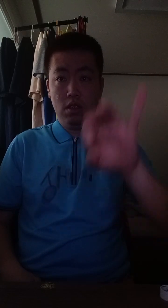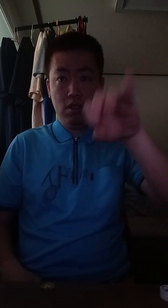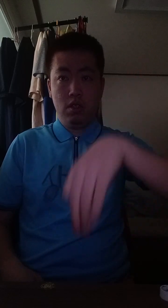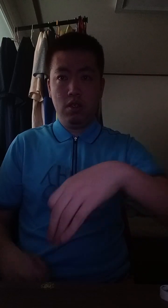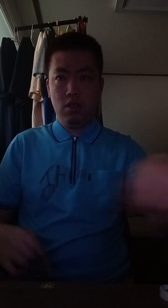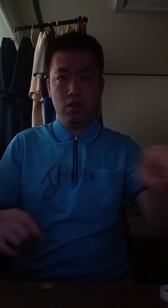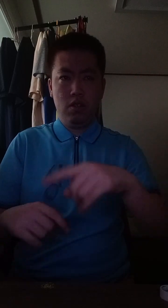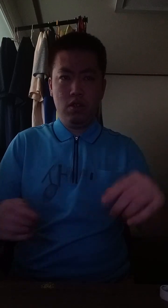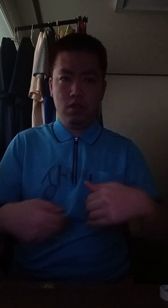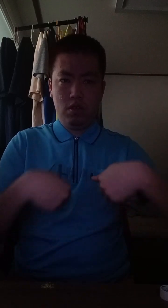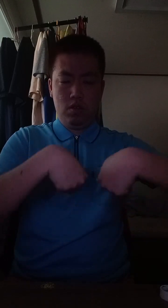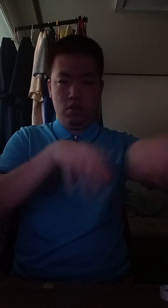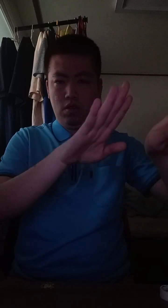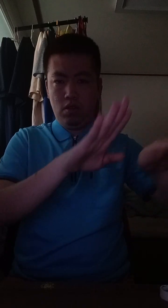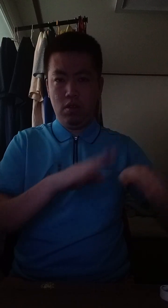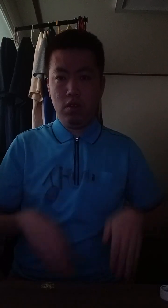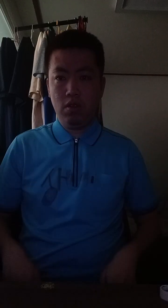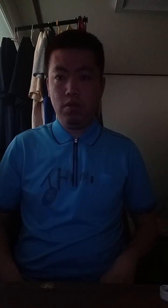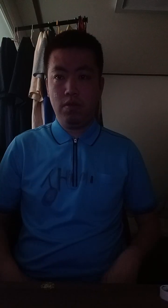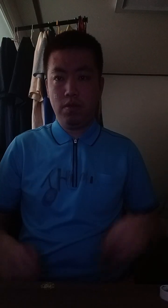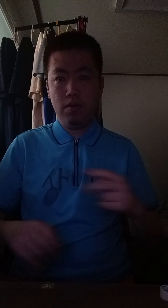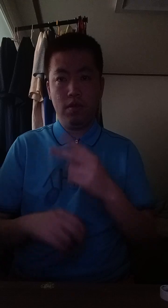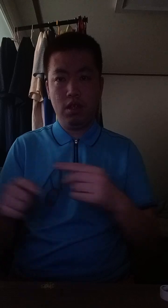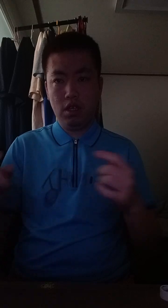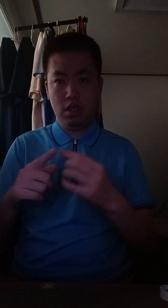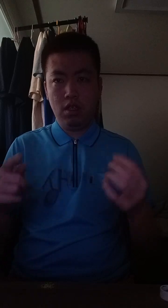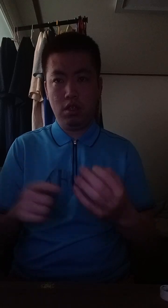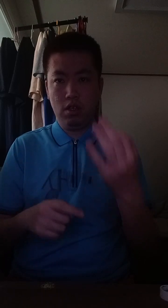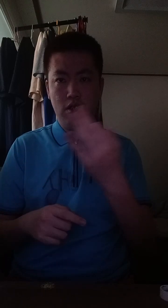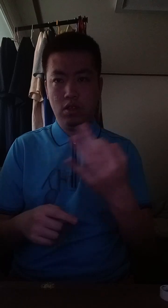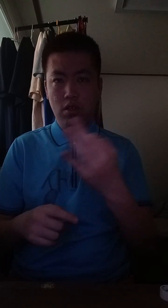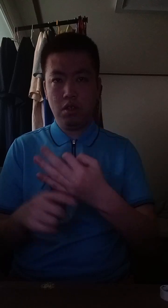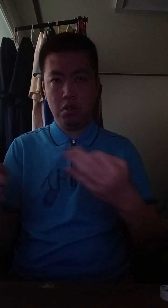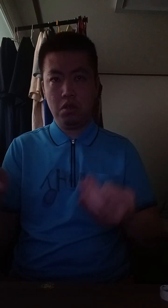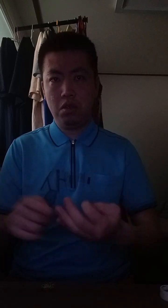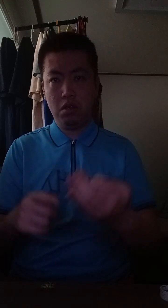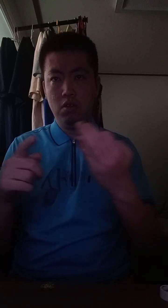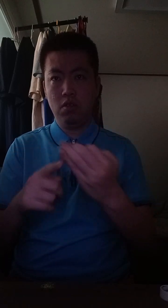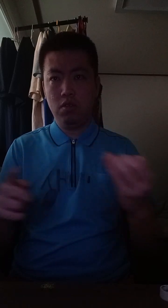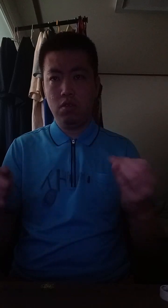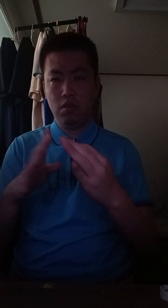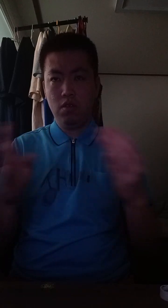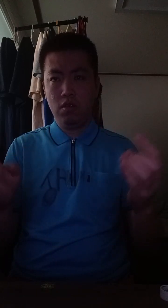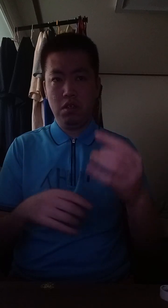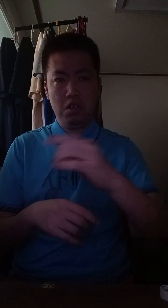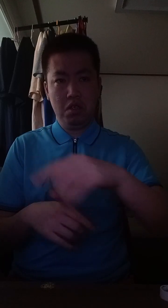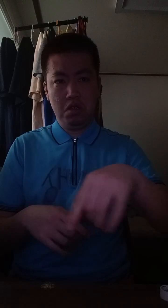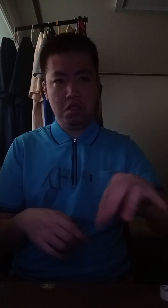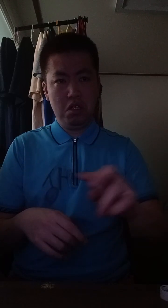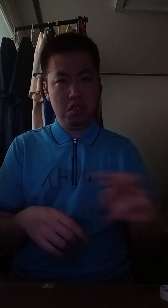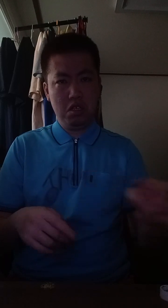차를 타고 떠납니다. 호주인 22살 A씨가 수서역 차량기지에 들어가 열차에 그라피티 낙서를 하고 떠나는